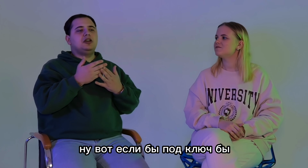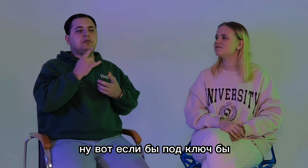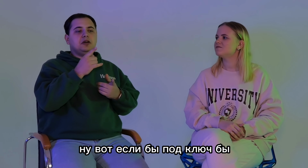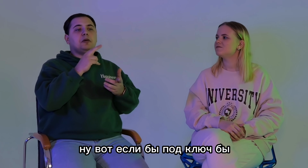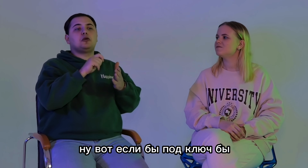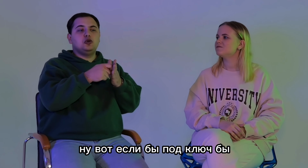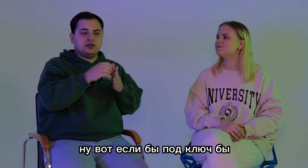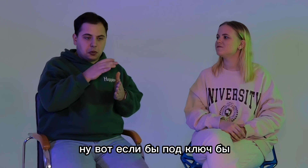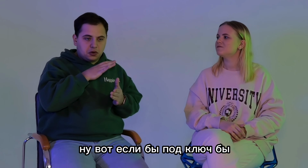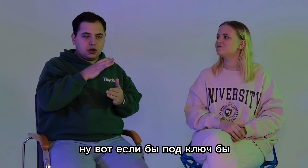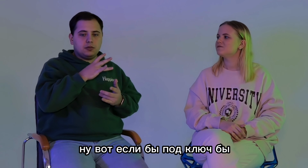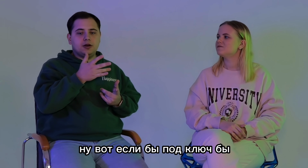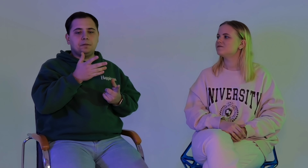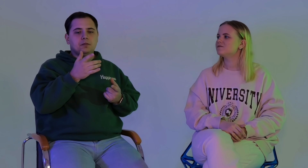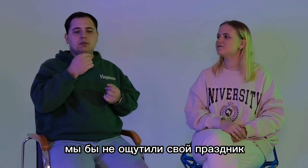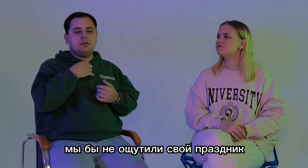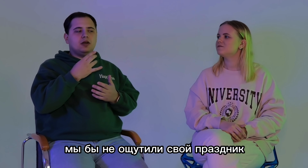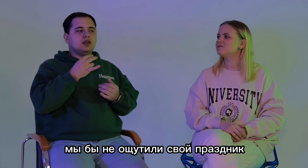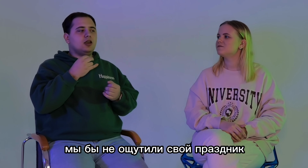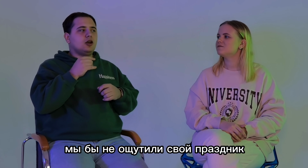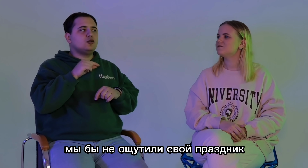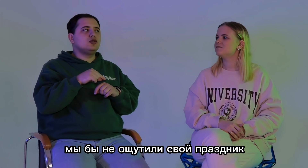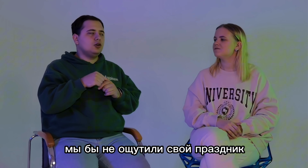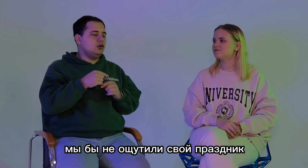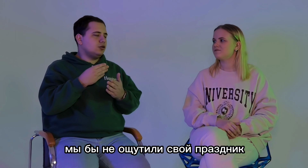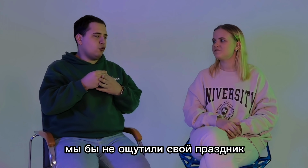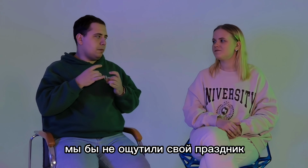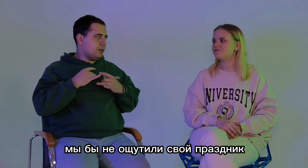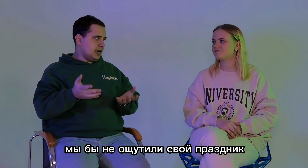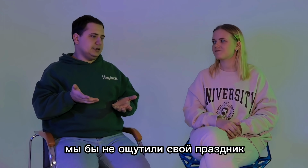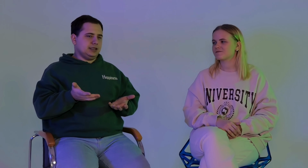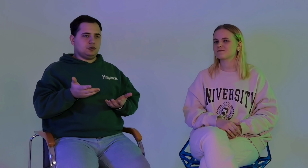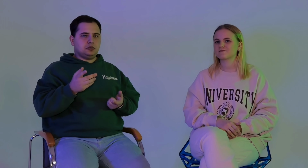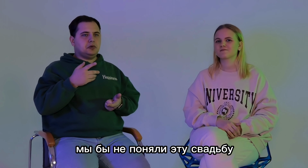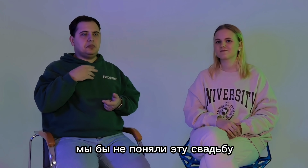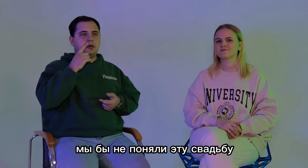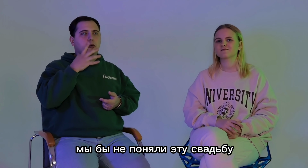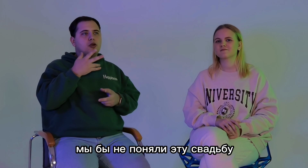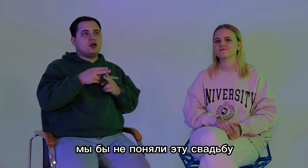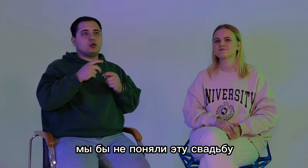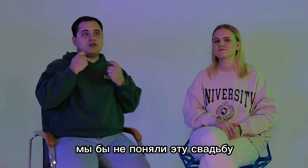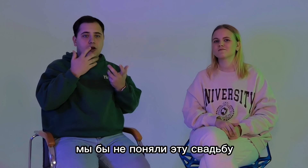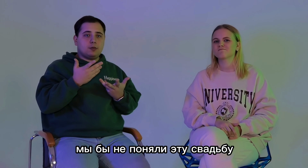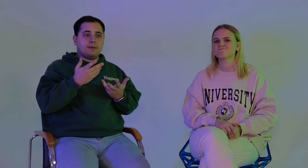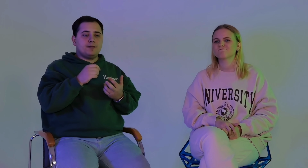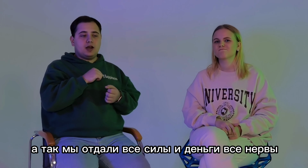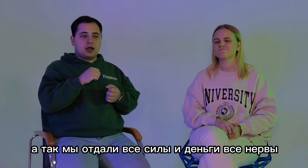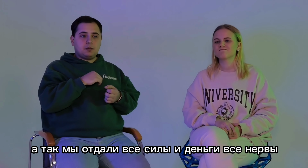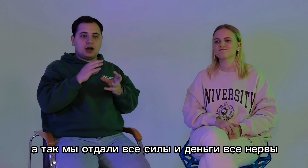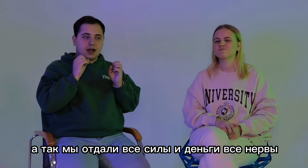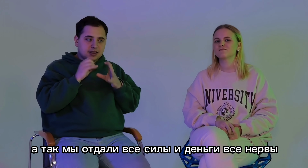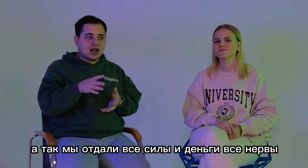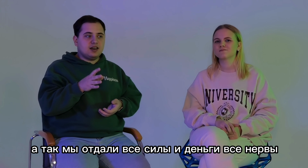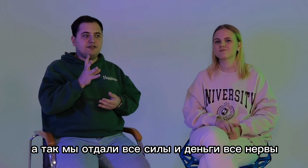бы под ключ все было бы, мы бы не ощутили свой праздник, мы бы не поняли эту свадьбу. А так мы отдали